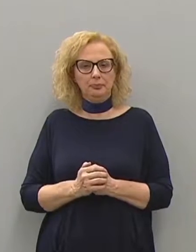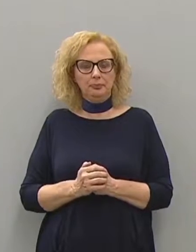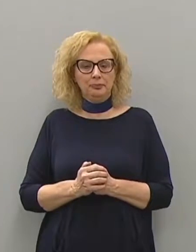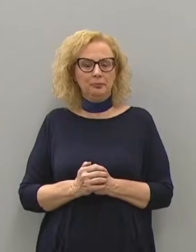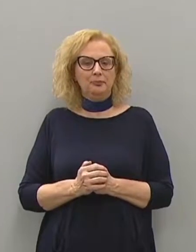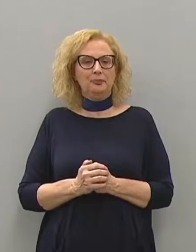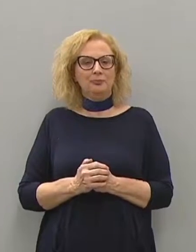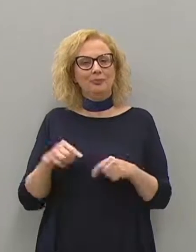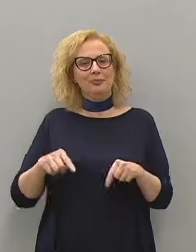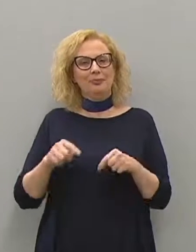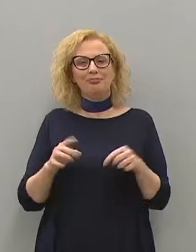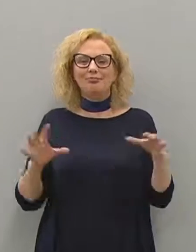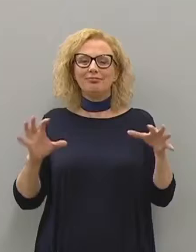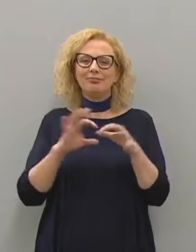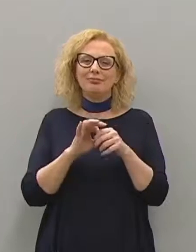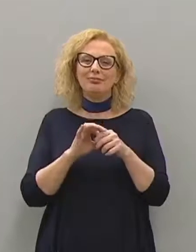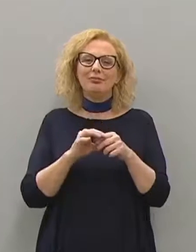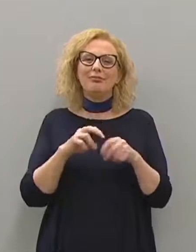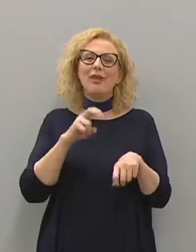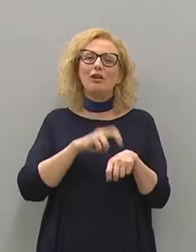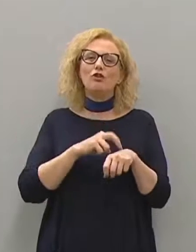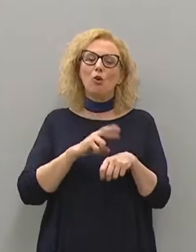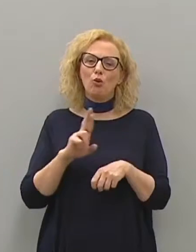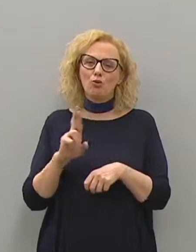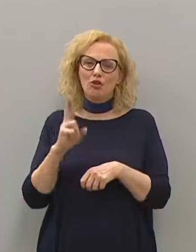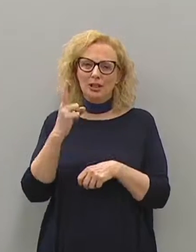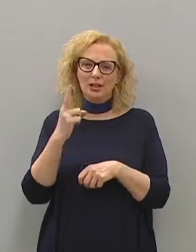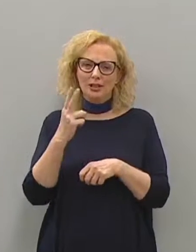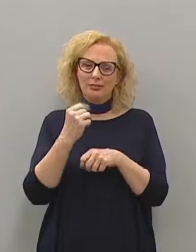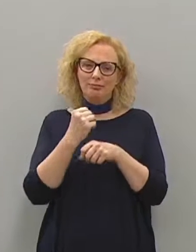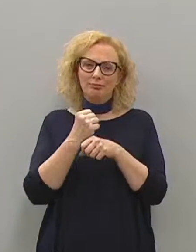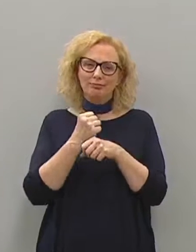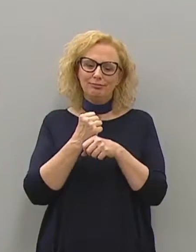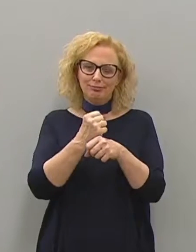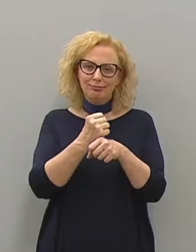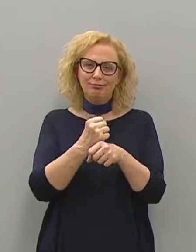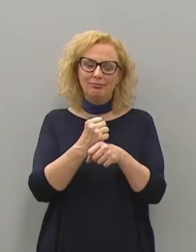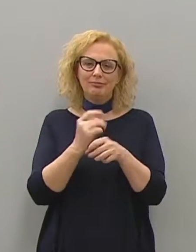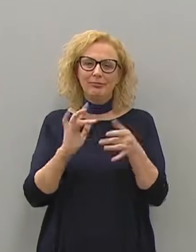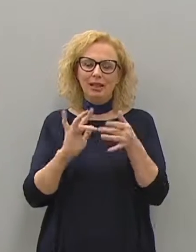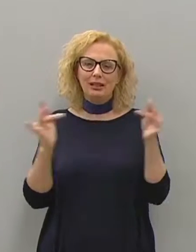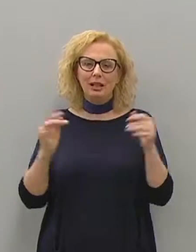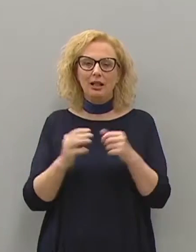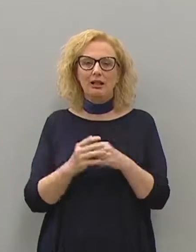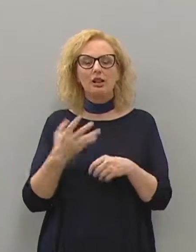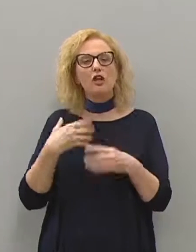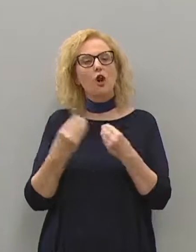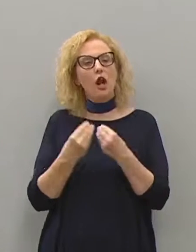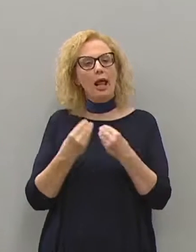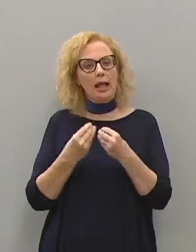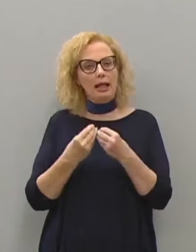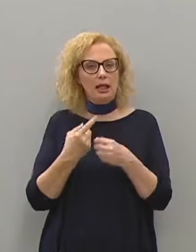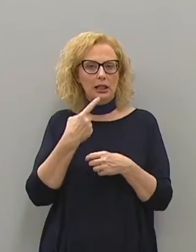mi collegherei adesso con il dottor riusciti c'è una domanda di un collega che parla di situazione appunto difficile negli ospedali